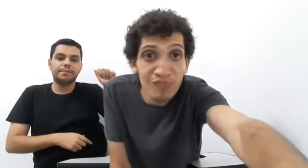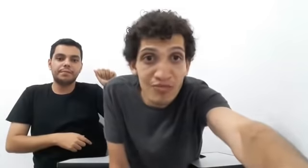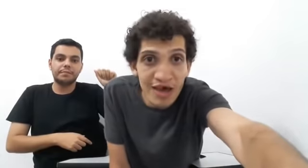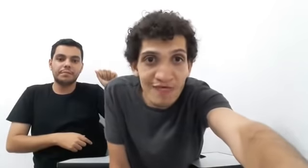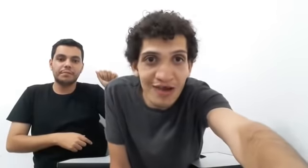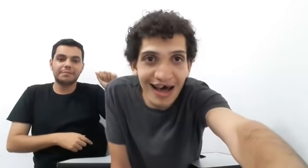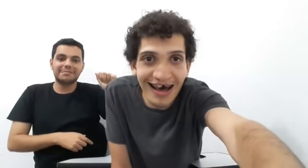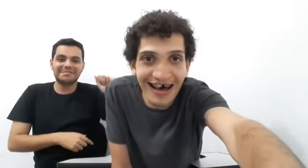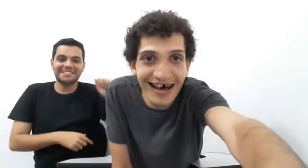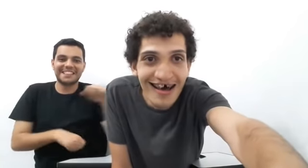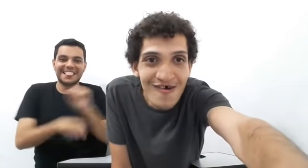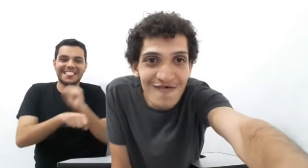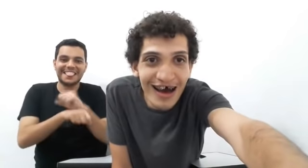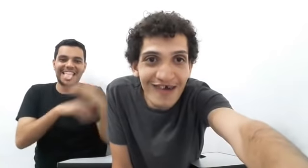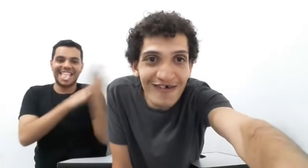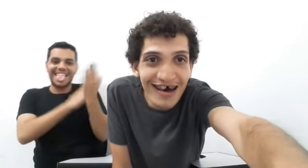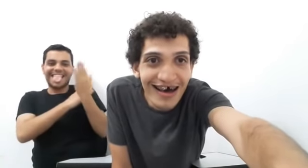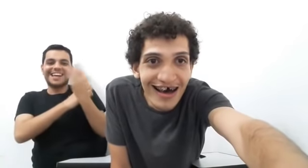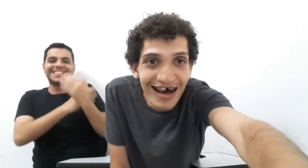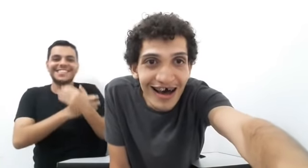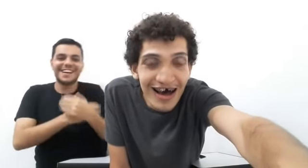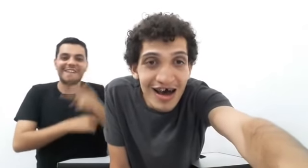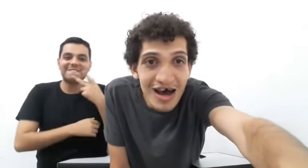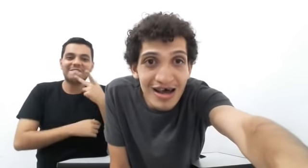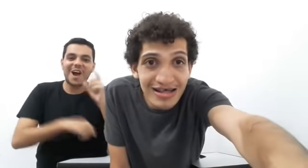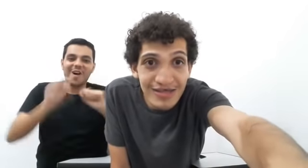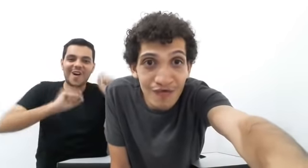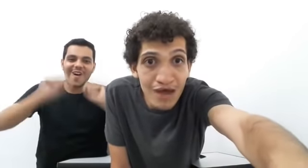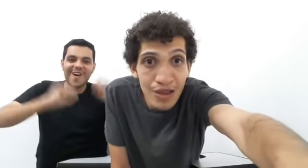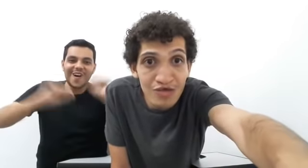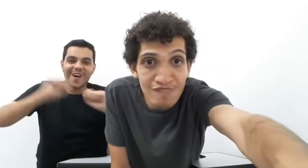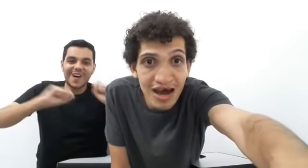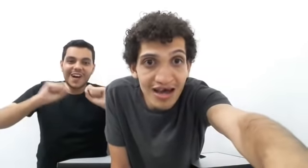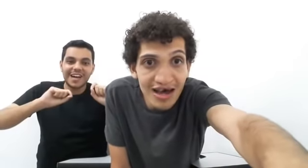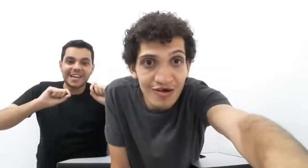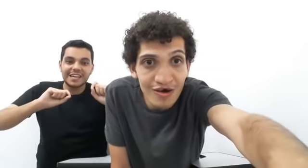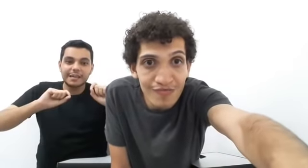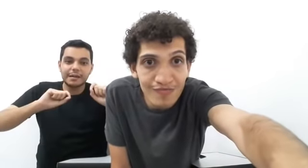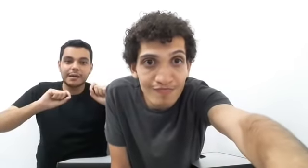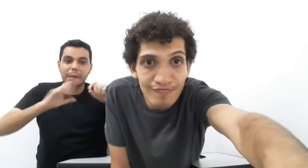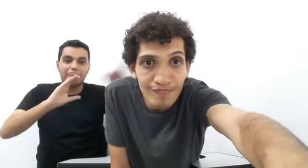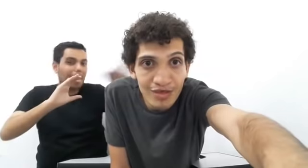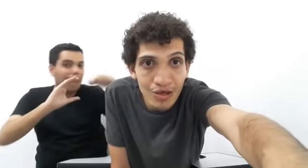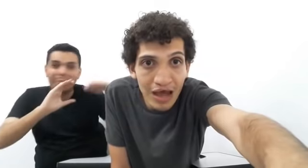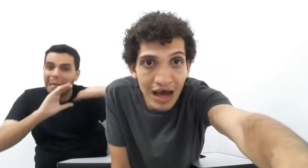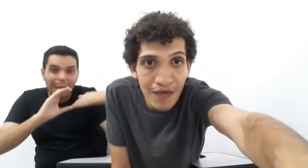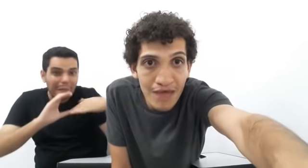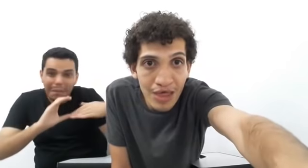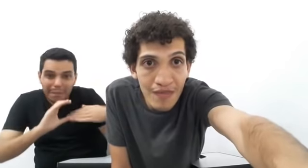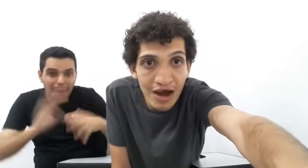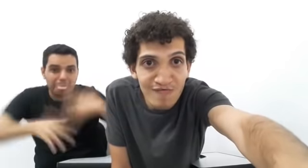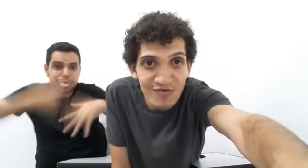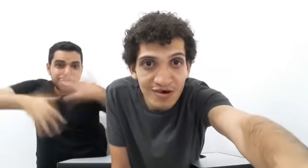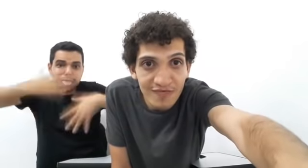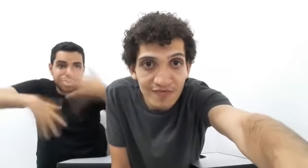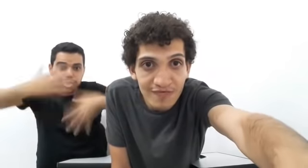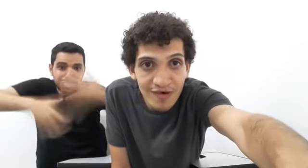entender. Falou. Vocês estão falando demais aí, ó. Sei lá, a tela até travou, ó. Vamos